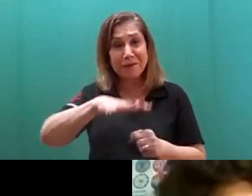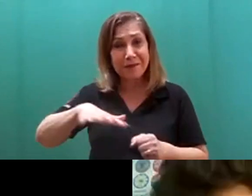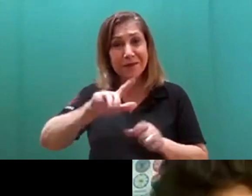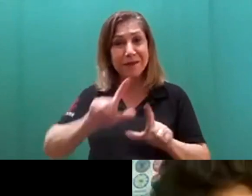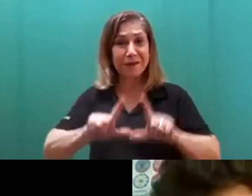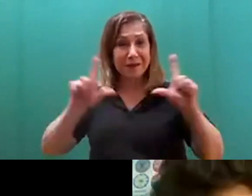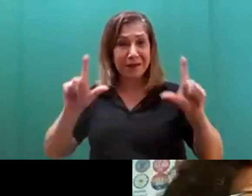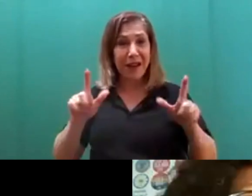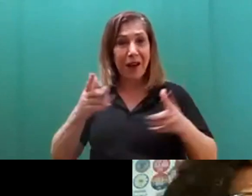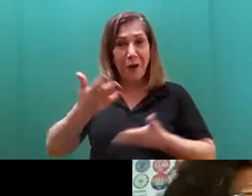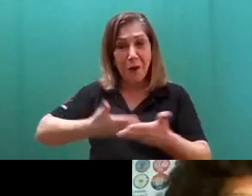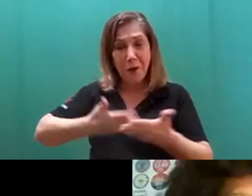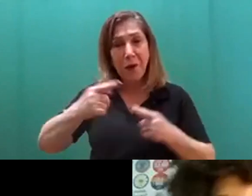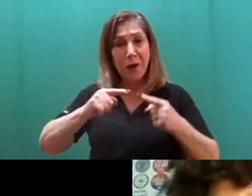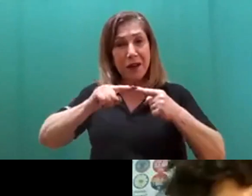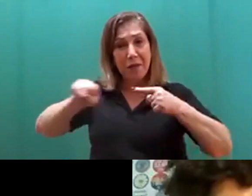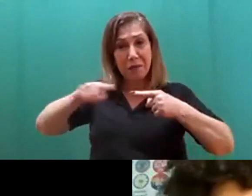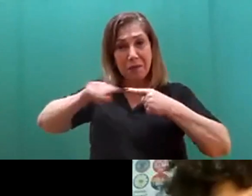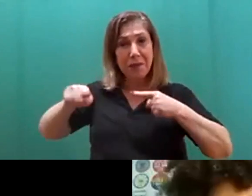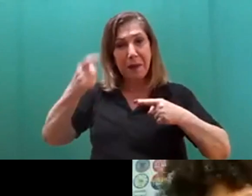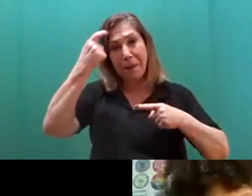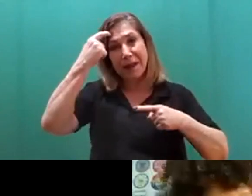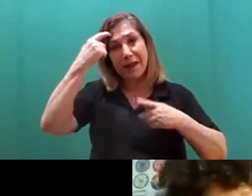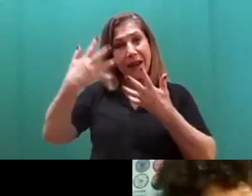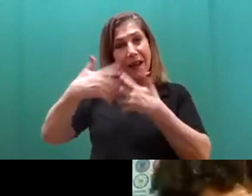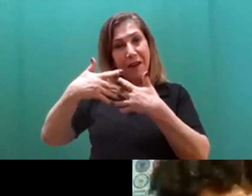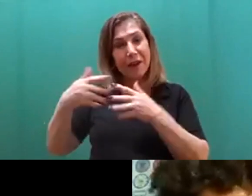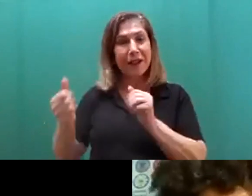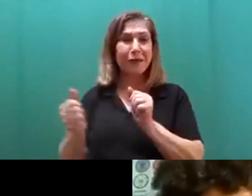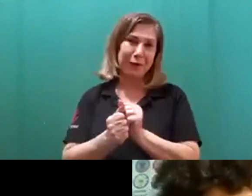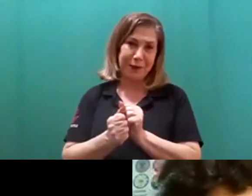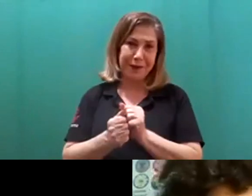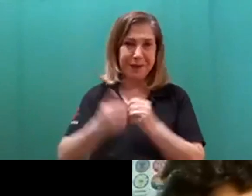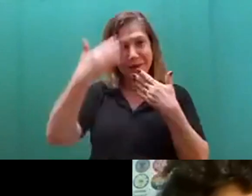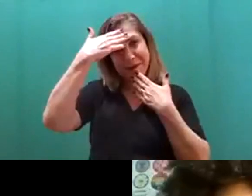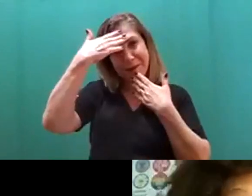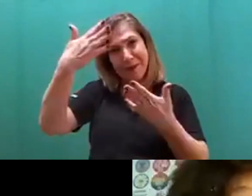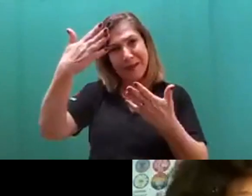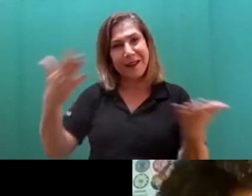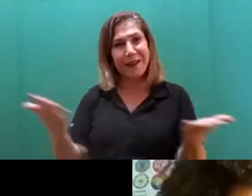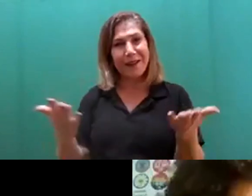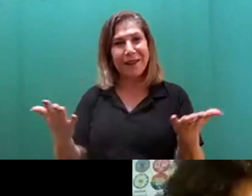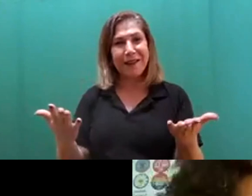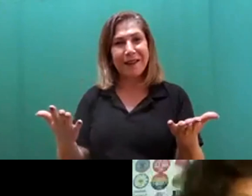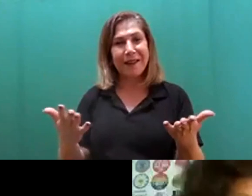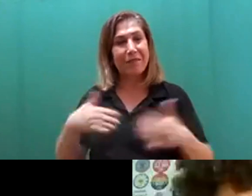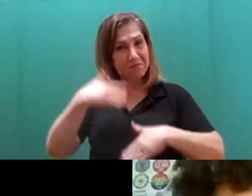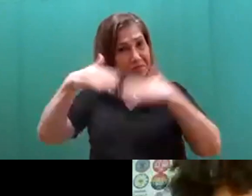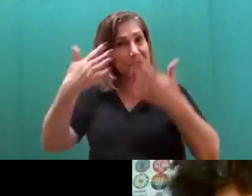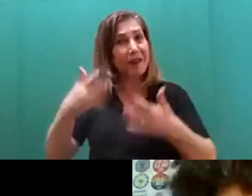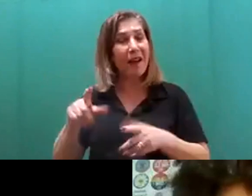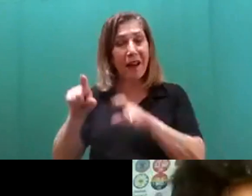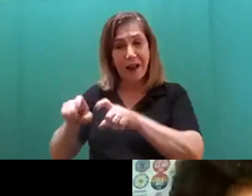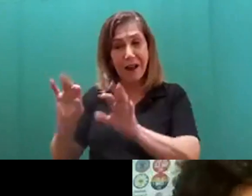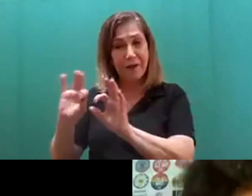para concordar, divergir, e pensar e reflexionar juntos e juntas. Muito obrigada por essa construção e avante a agroecologia, como